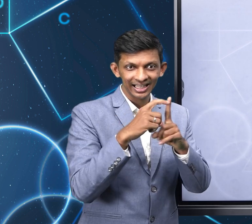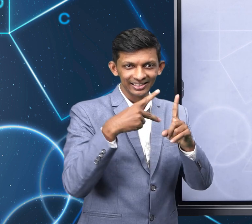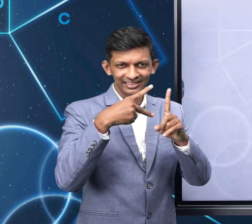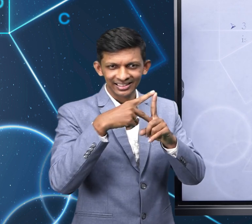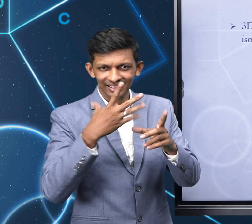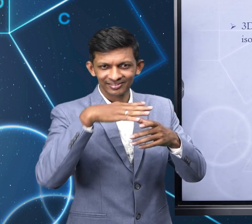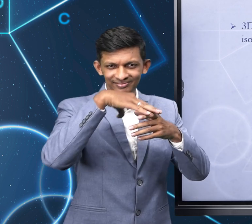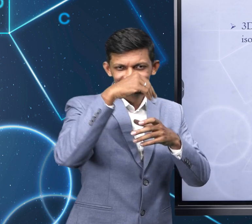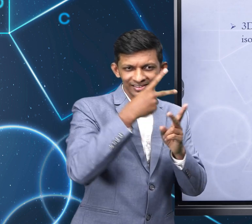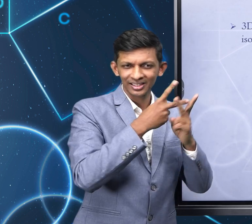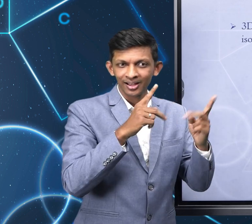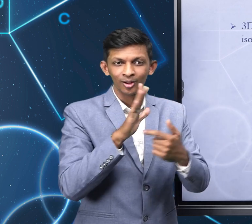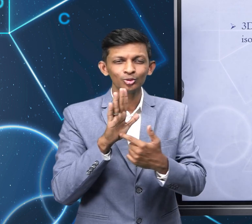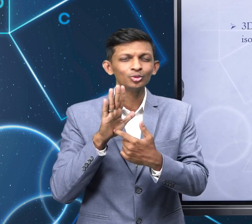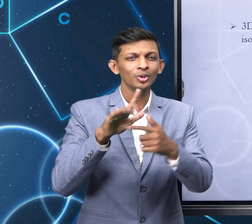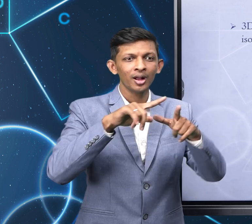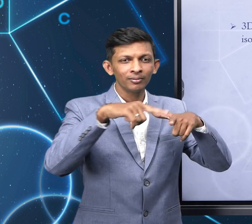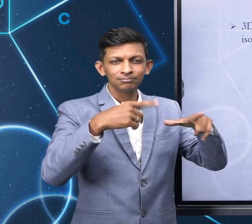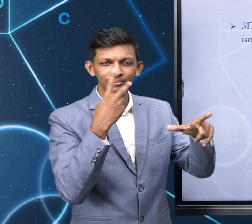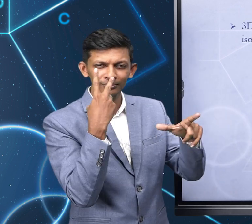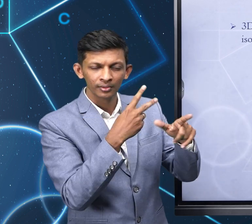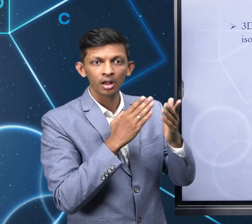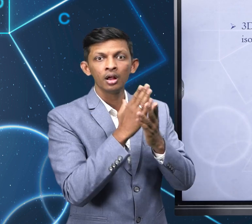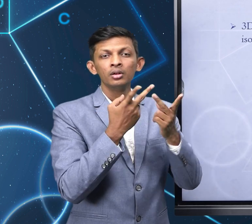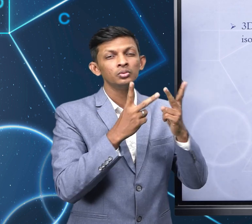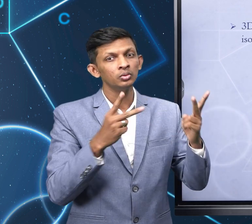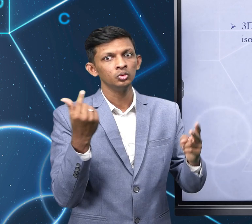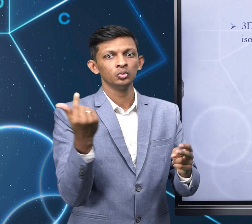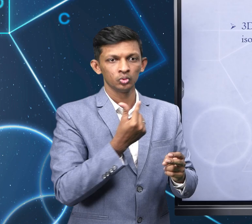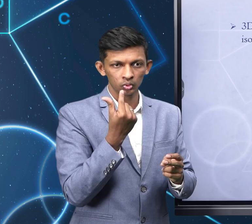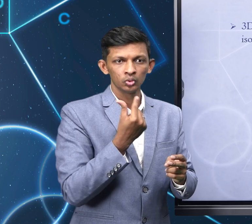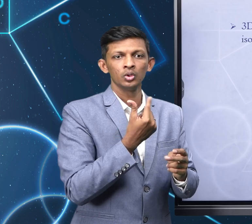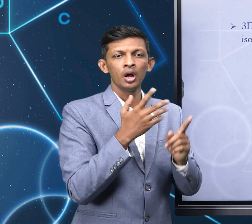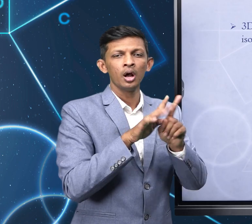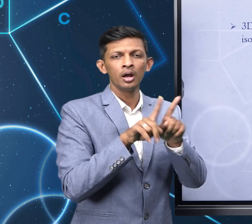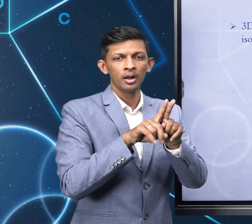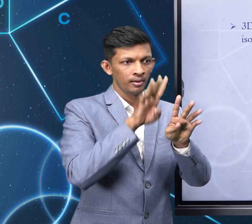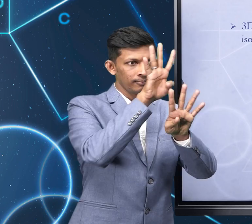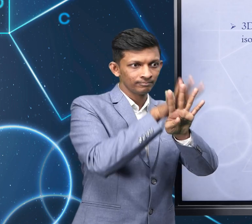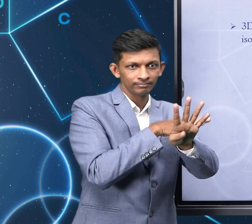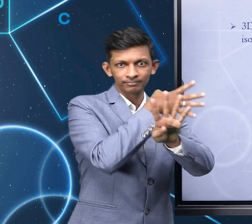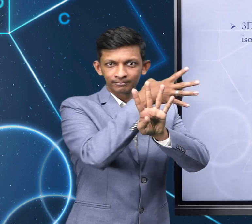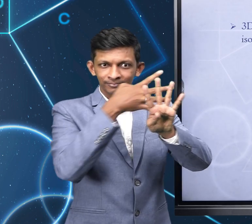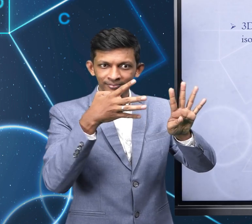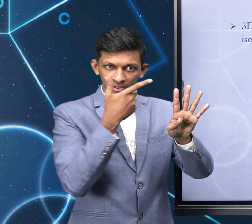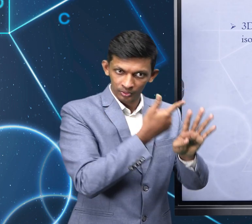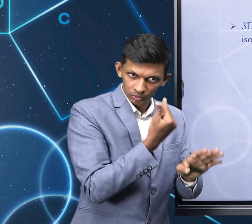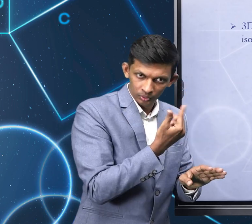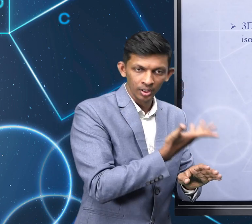तिरक्या आणि आयसोमेट्रिक स्केचचा सारख्या पद्धतीचा वापर करून सपाट पृष्ठभागावर 3D आकार दर्शविले